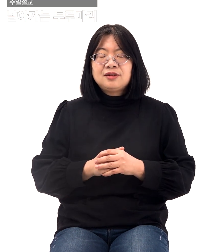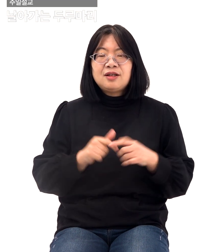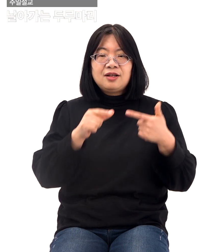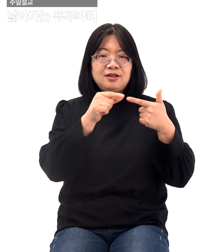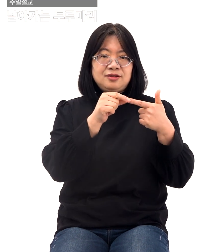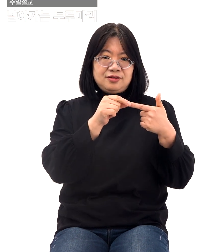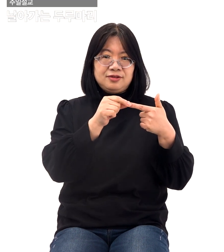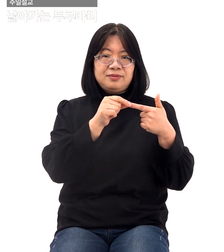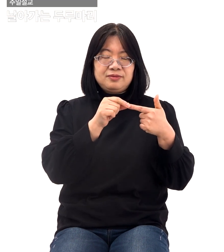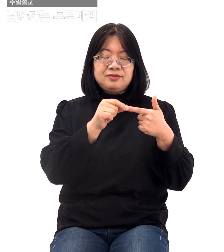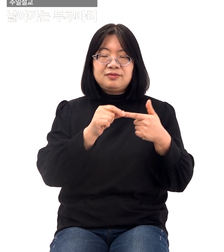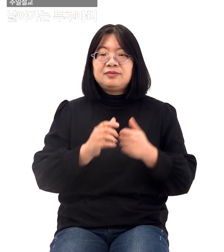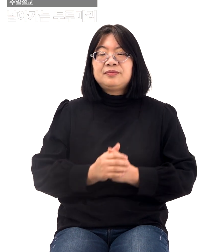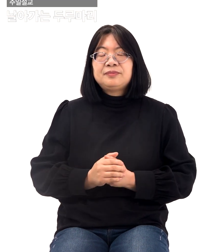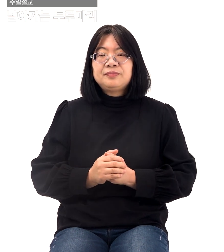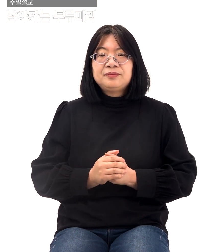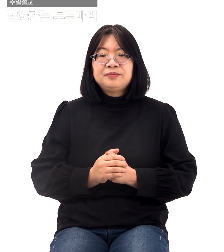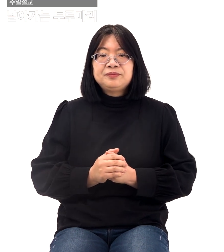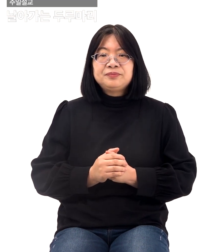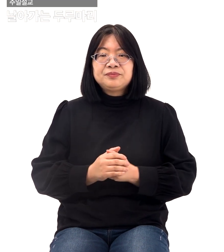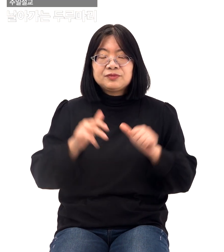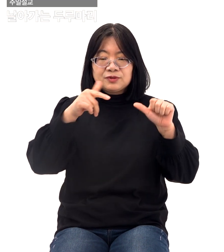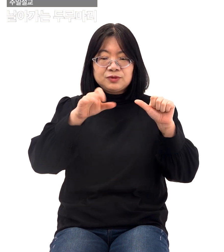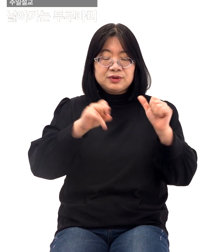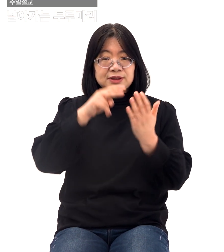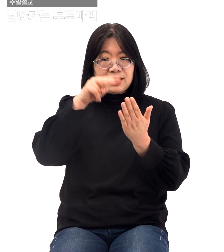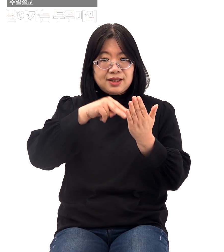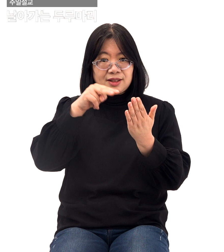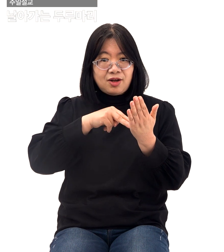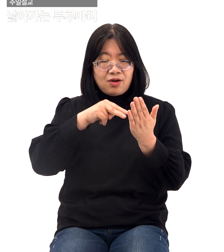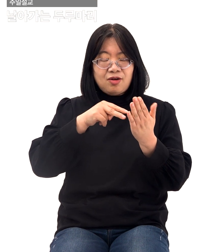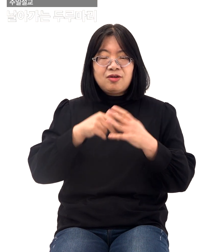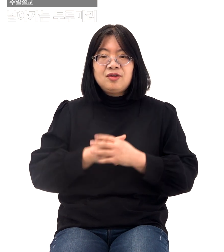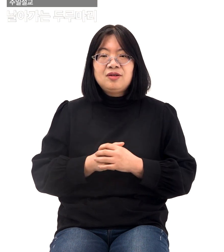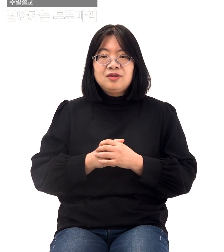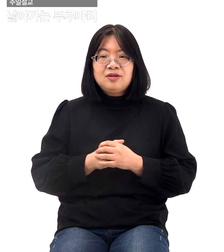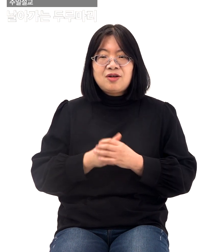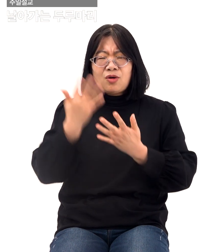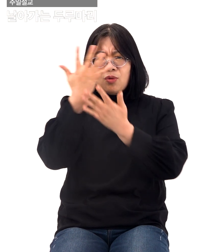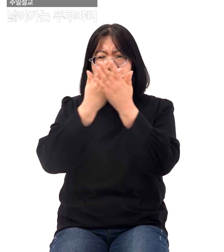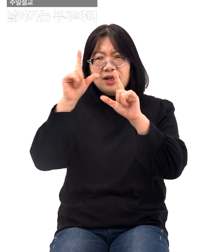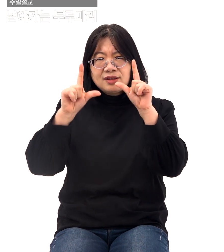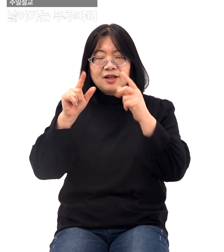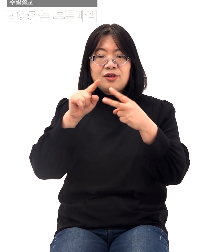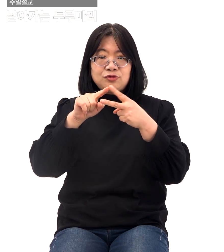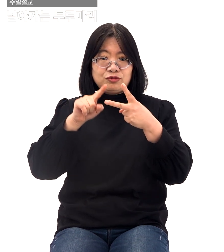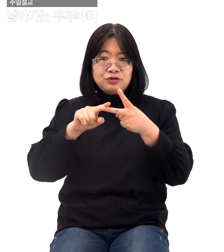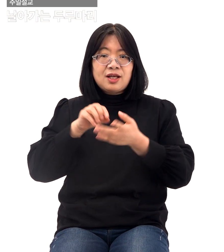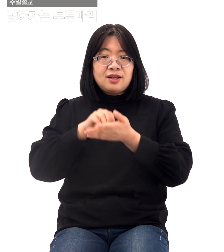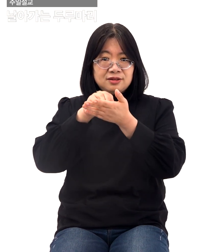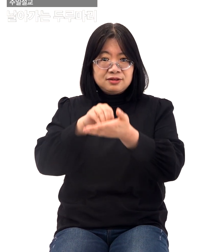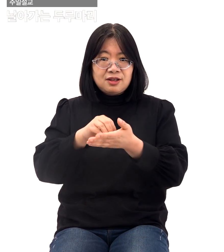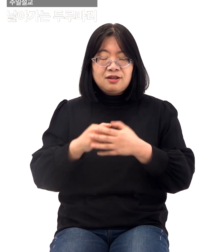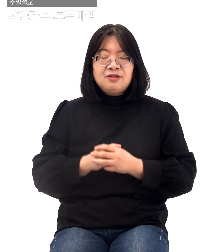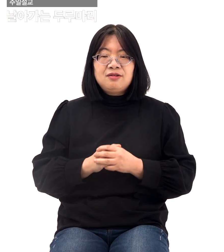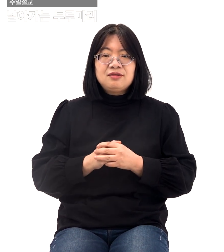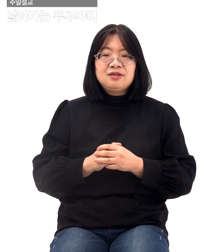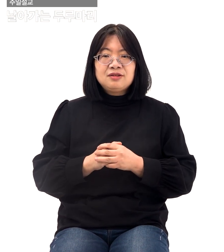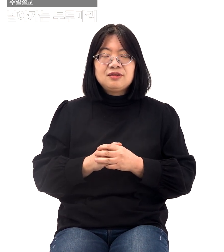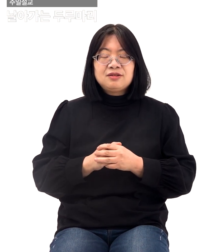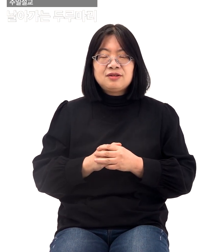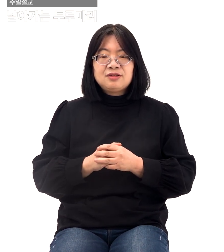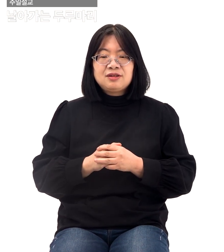6번째 환상인데요. 5장을 읽다 보니까 환상이 2개가 등장을 해요. 방금